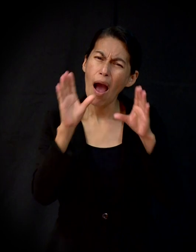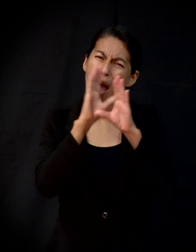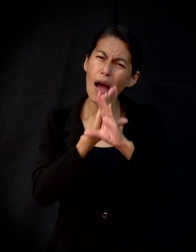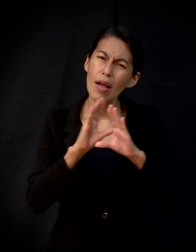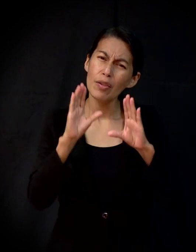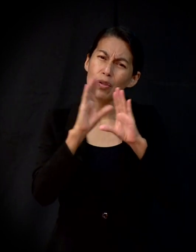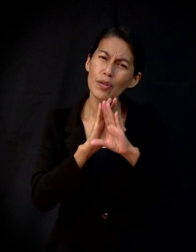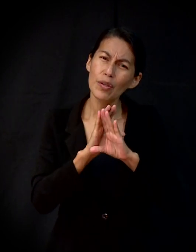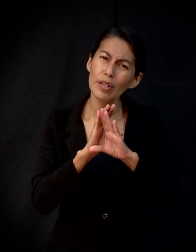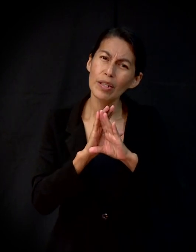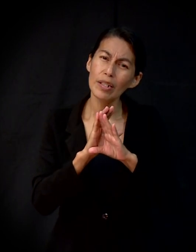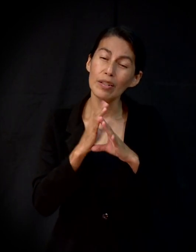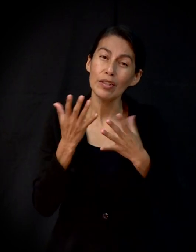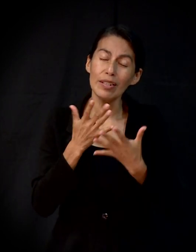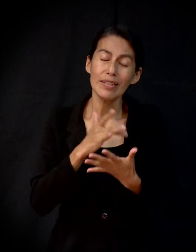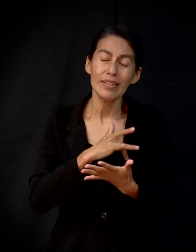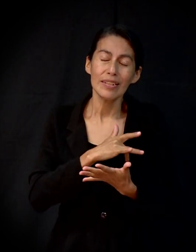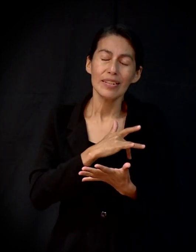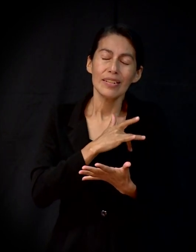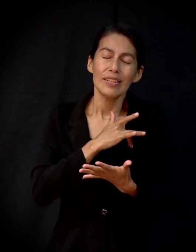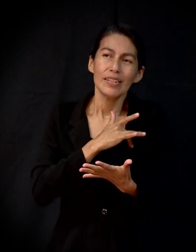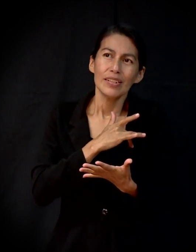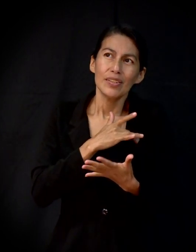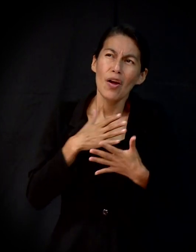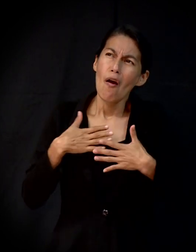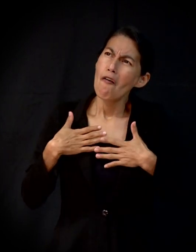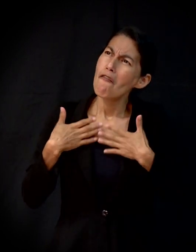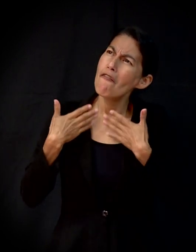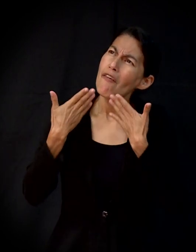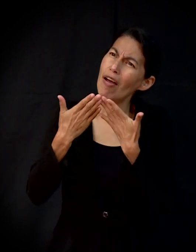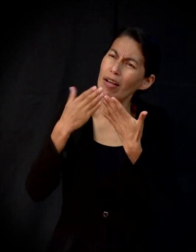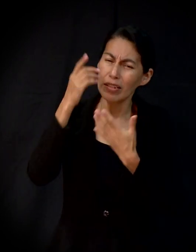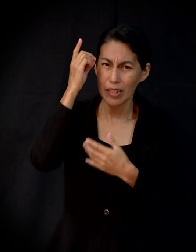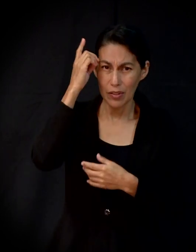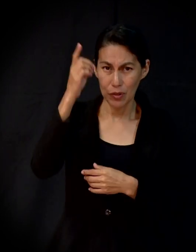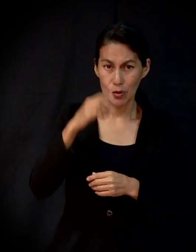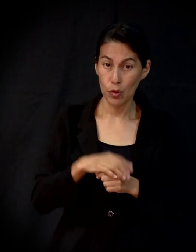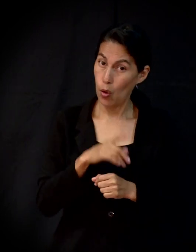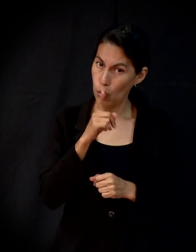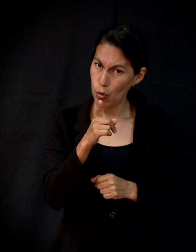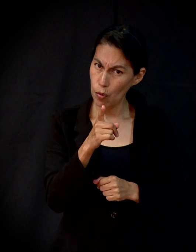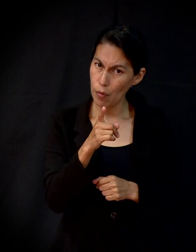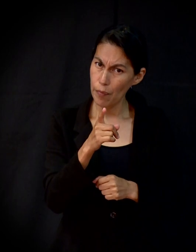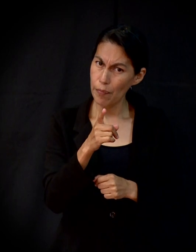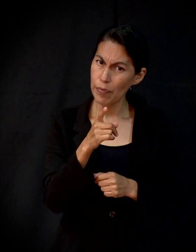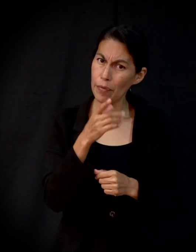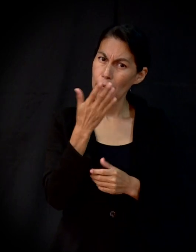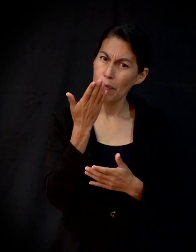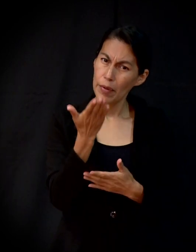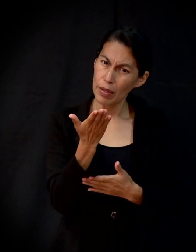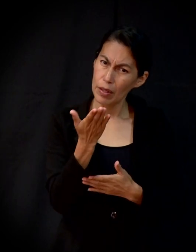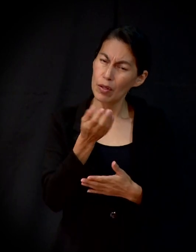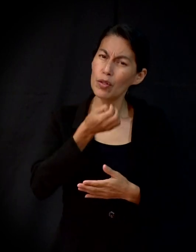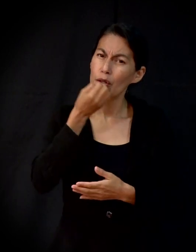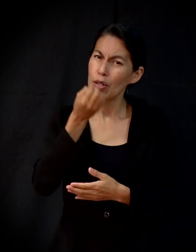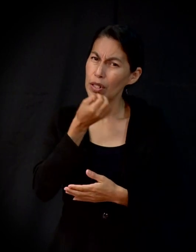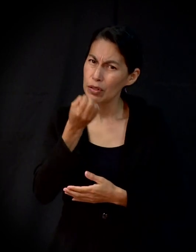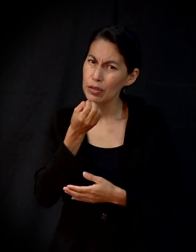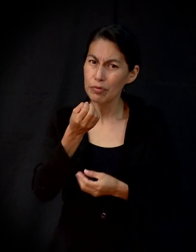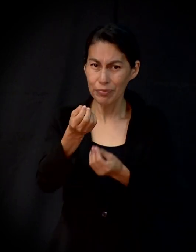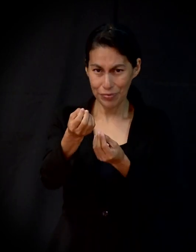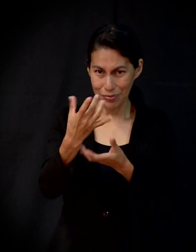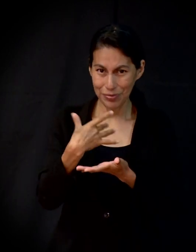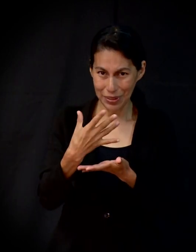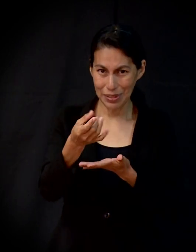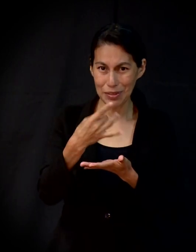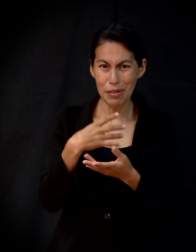esperar grandes cosas de Dios, envía tus pedidos de oración y tus agradecimientos y cuéntanos